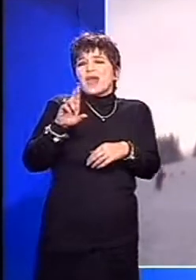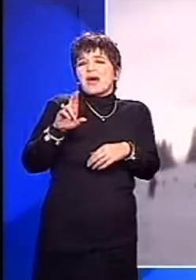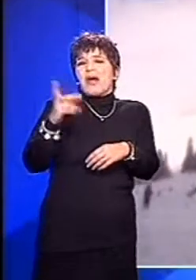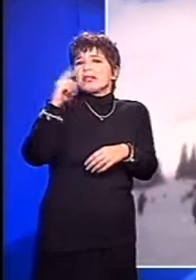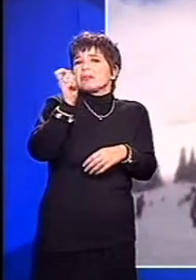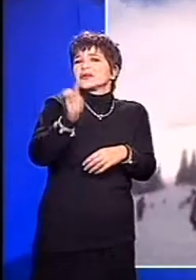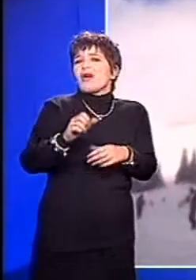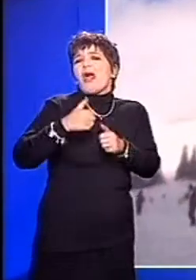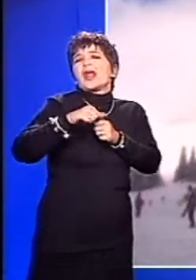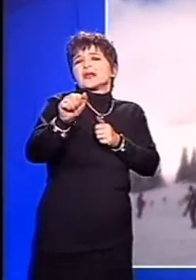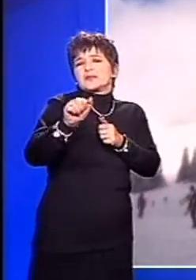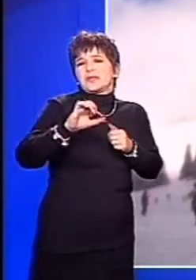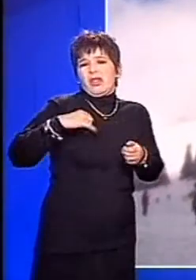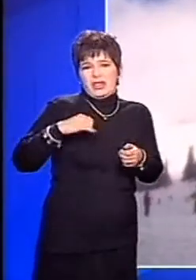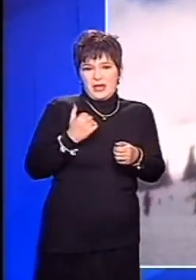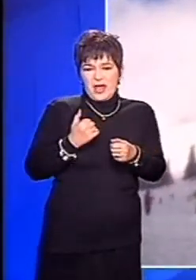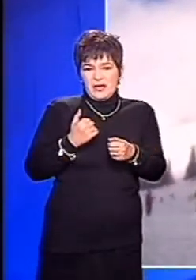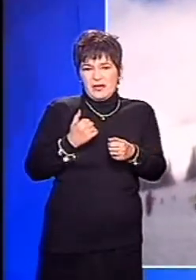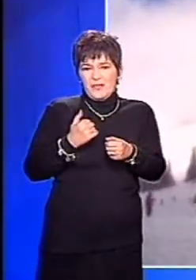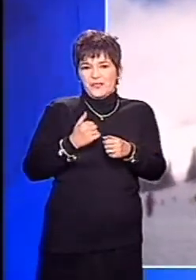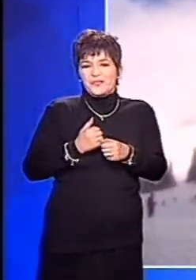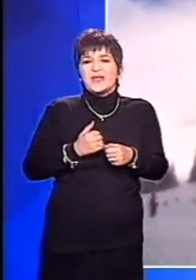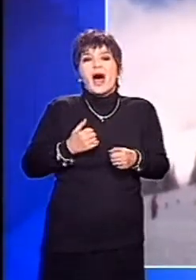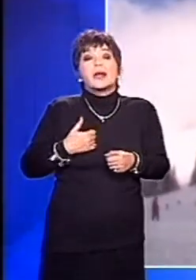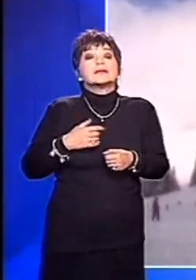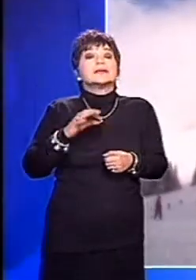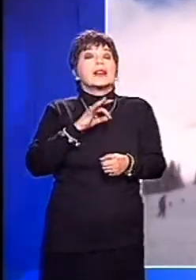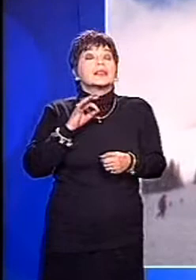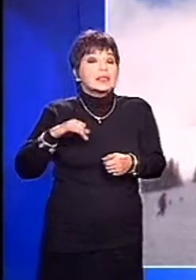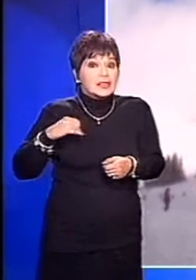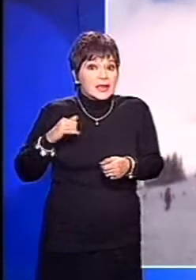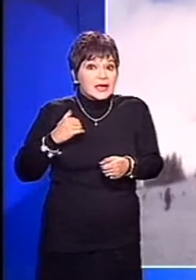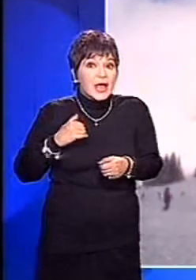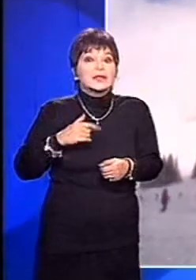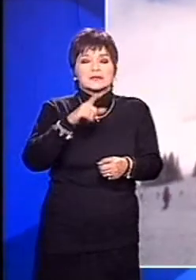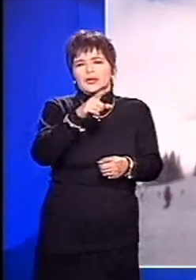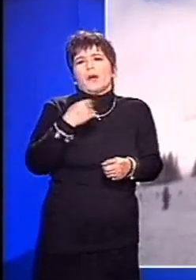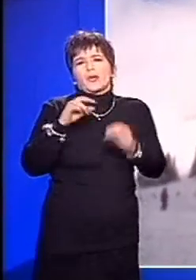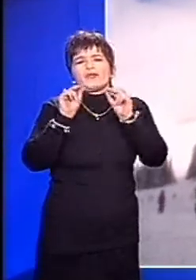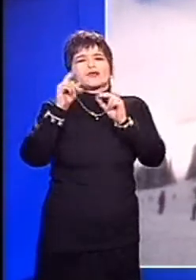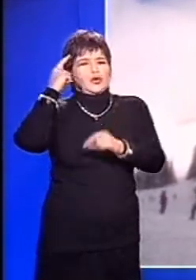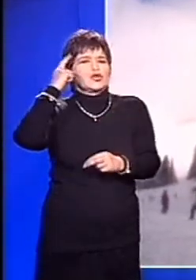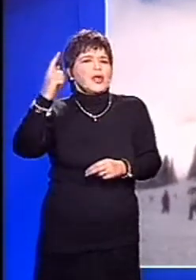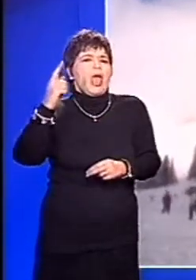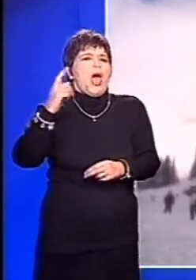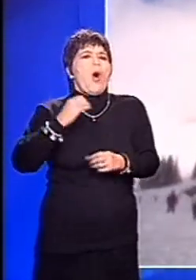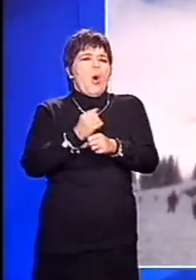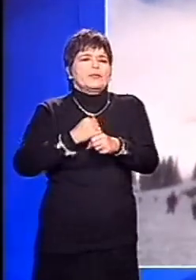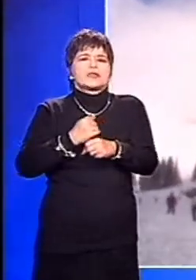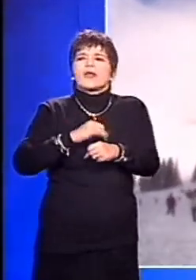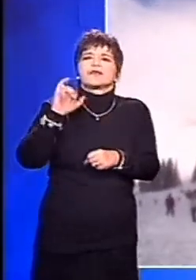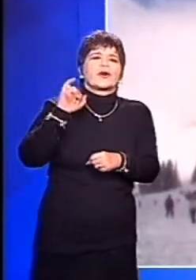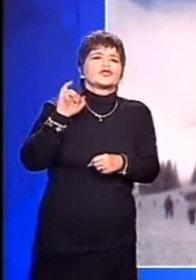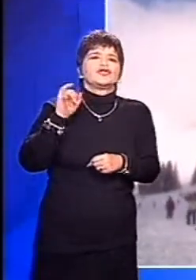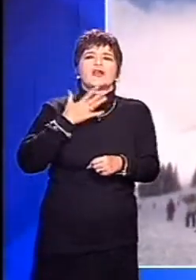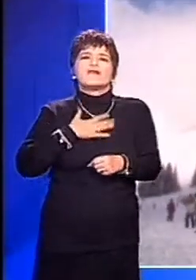treaba din fac acest lucru, dar v-am spus ei, nefiind de expansiv, precum Maritic cunosc pe cei care nu atunci când ne-am încămat la colaborare cu Special Olympics,